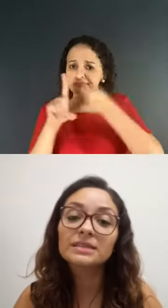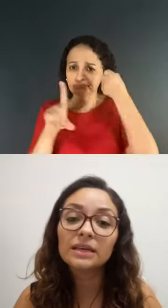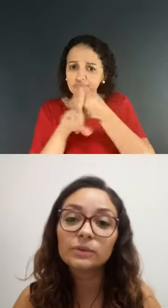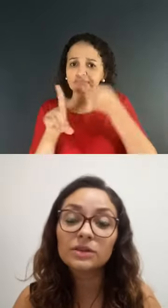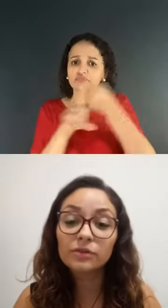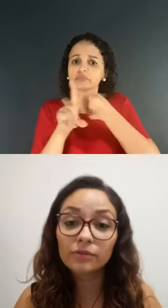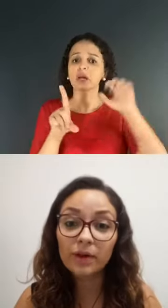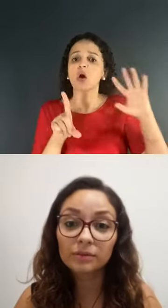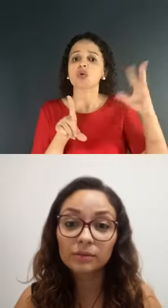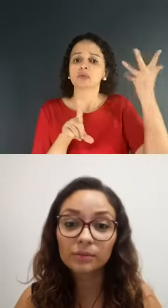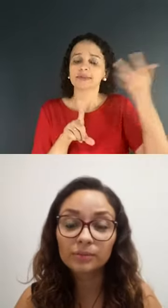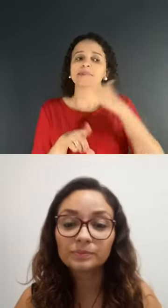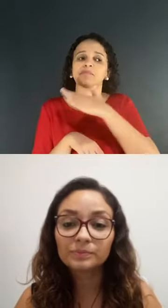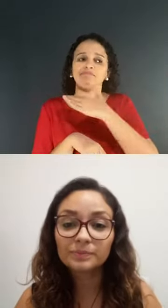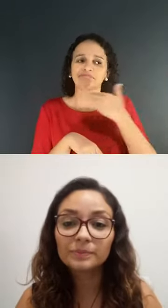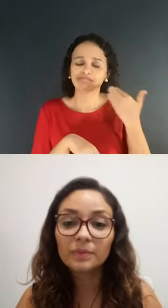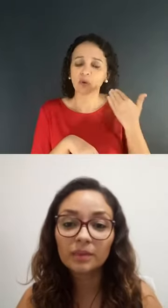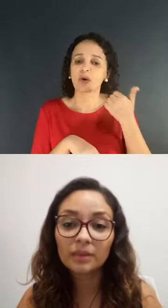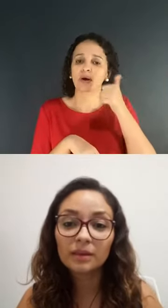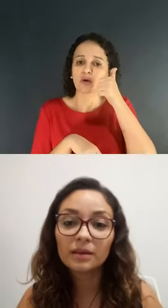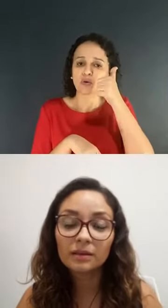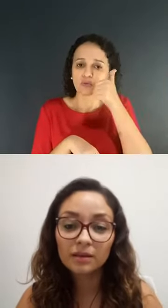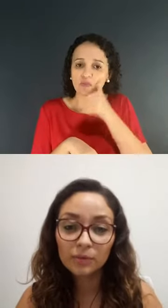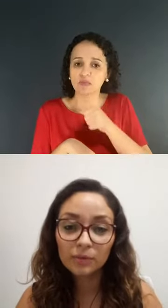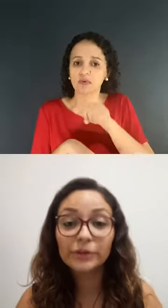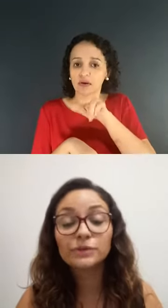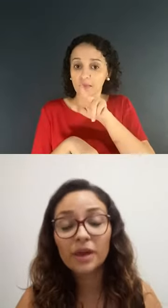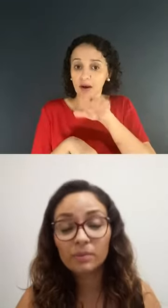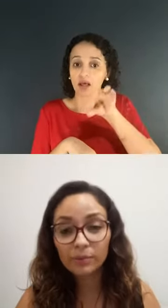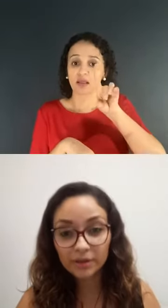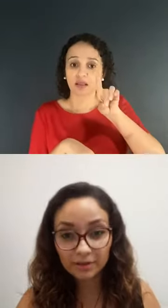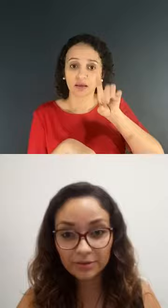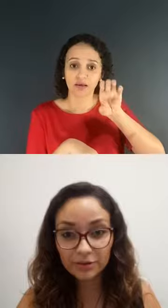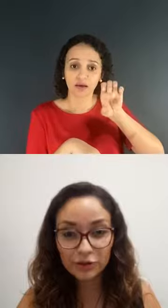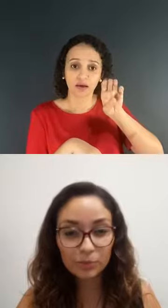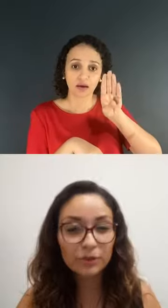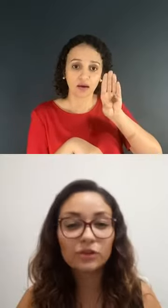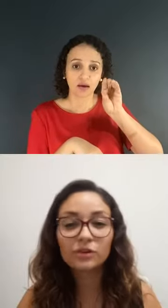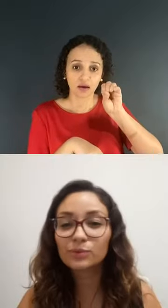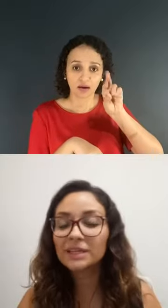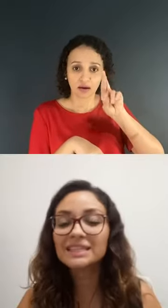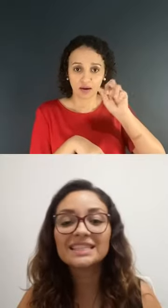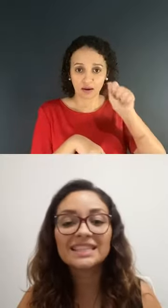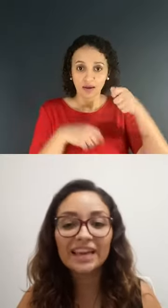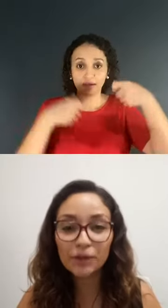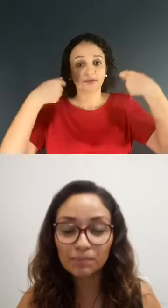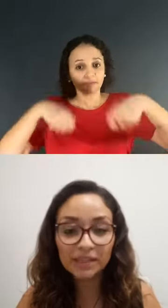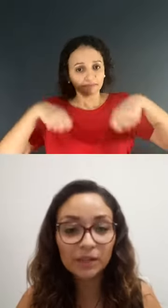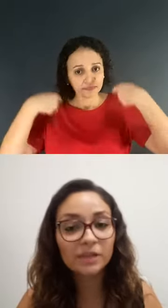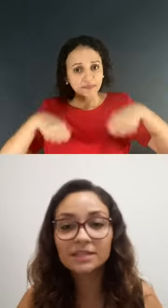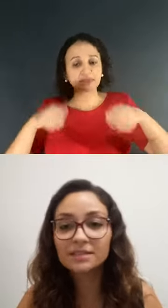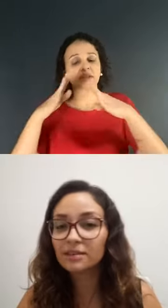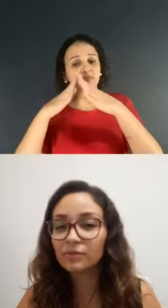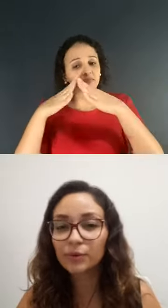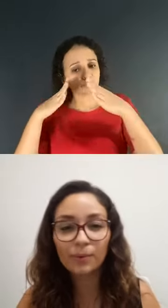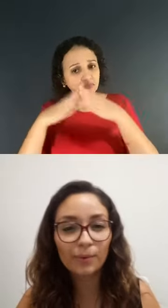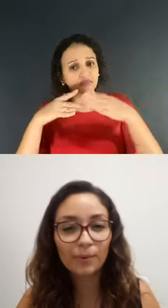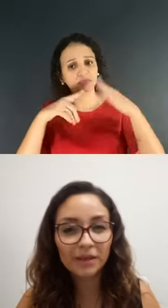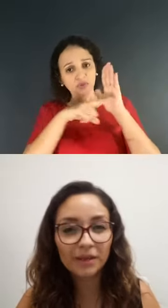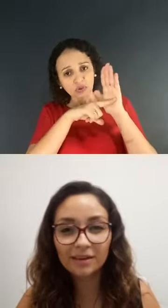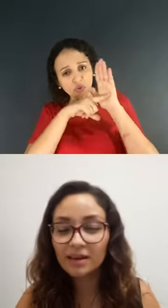e acontecendo este fato. Por isso que é importante a gente pedir ajuda sempre, não precisa